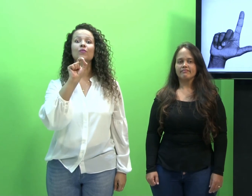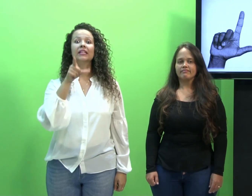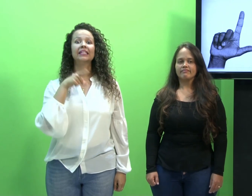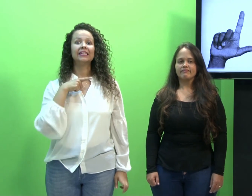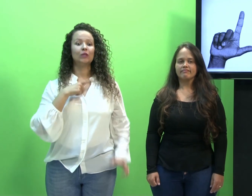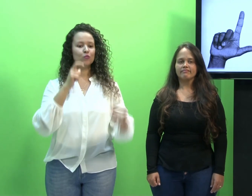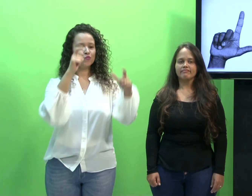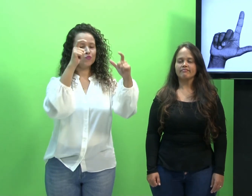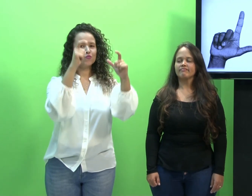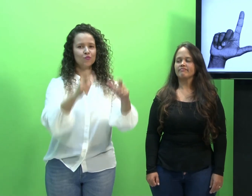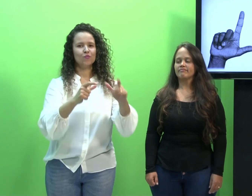afixos locativos.